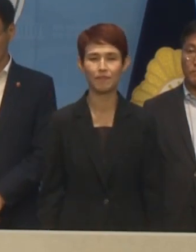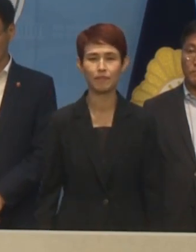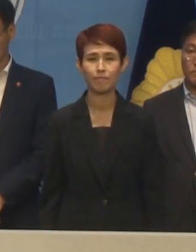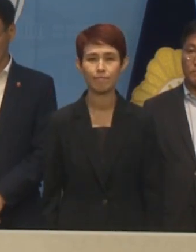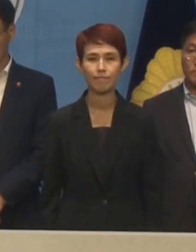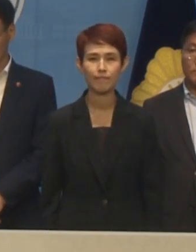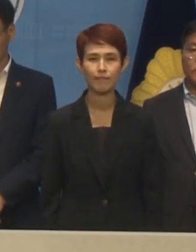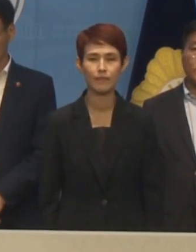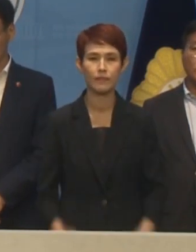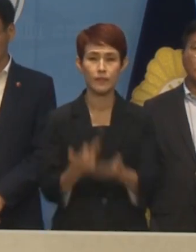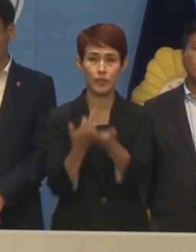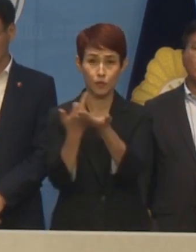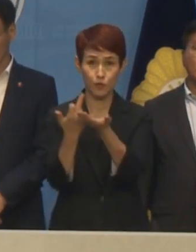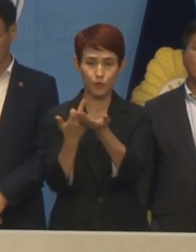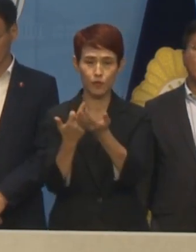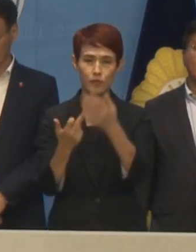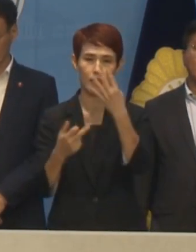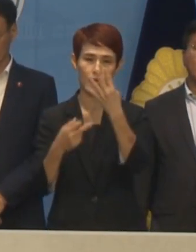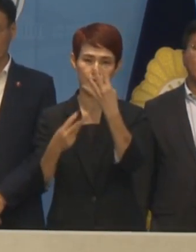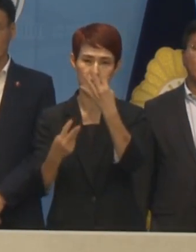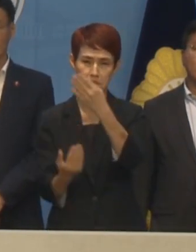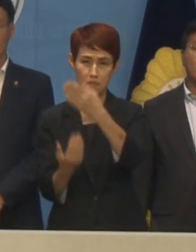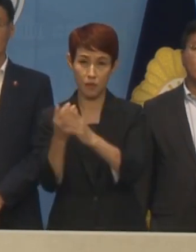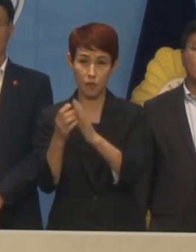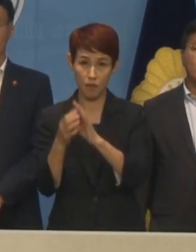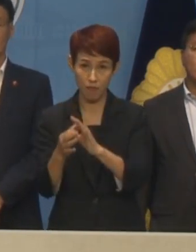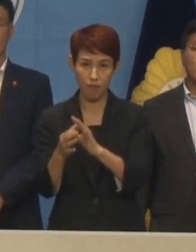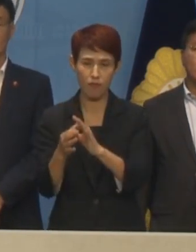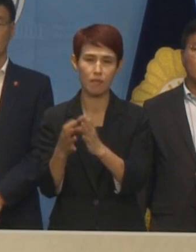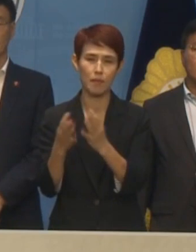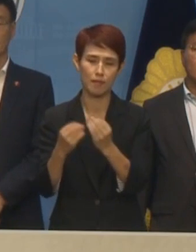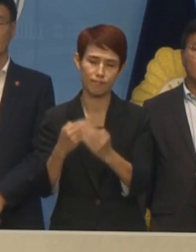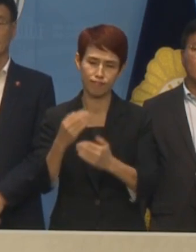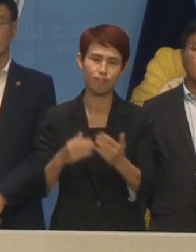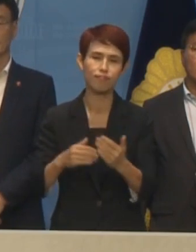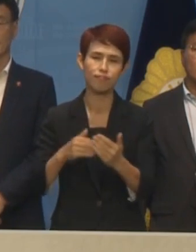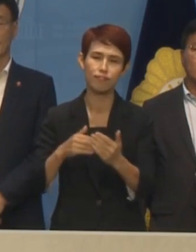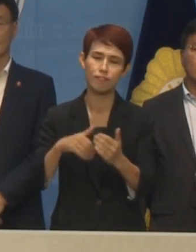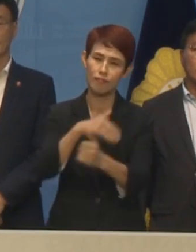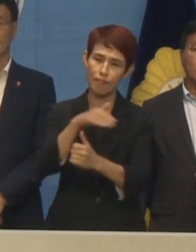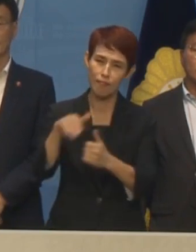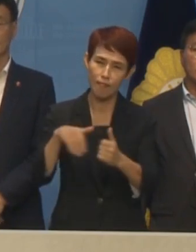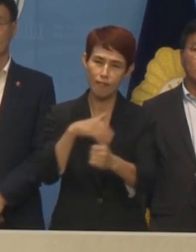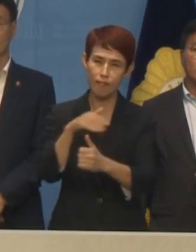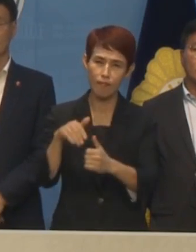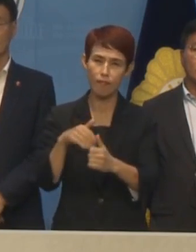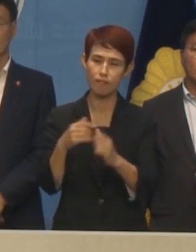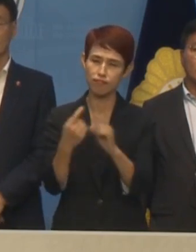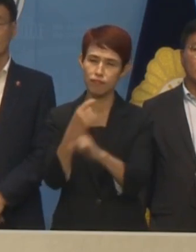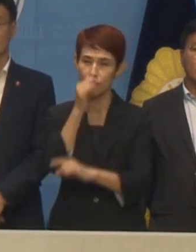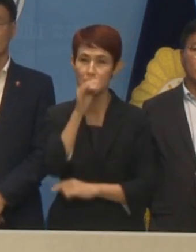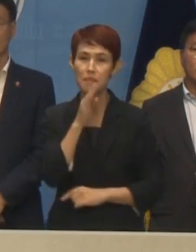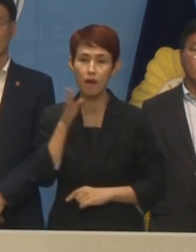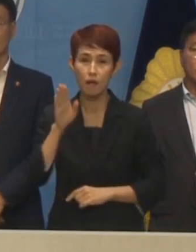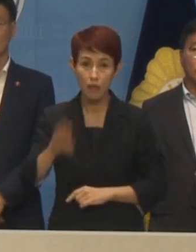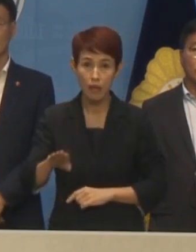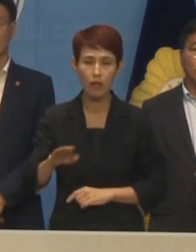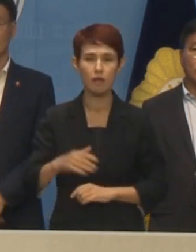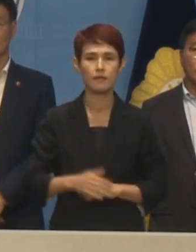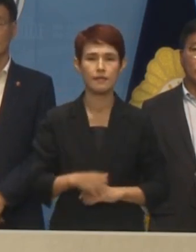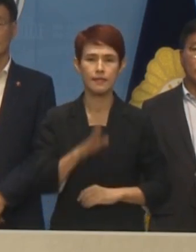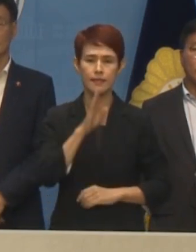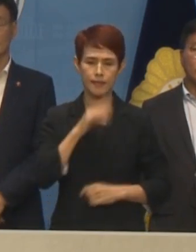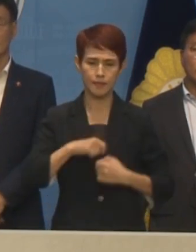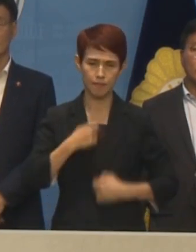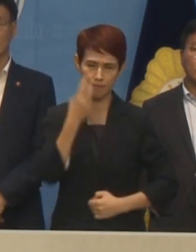그동안 제주의 4.3은 많은 성과를 내왔습니다. 하지만 여전히 제주 4.3은 끝나지 않았습니다. 제주 4.3